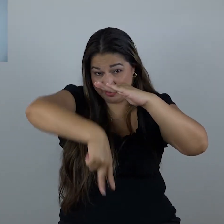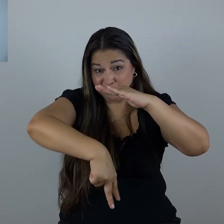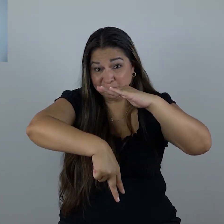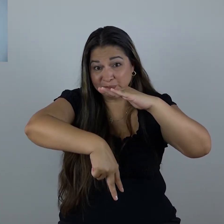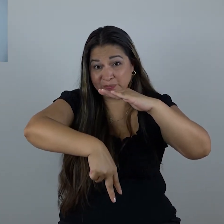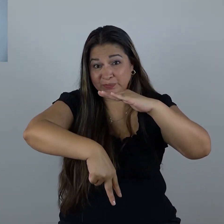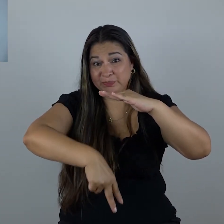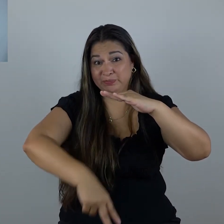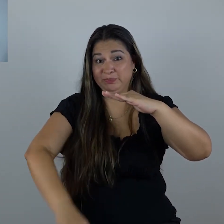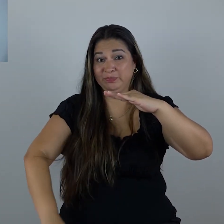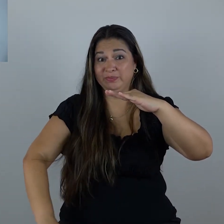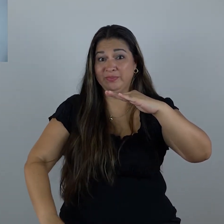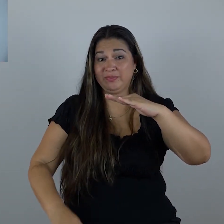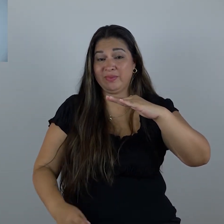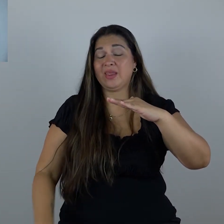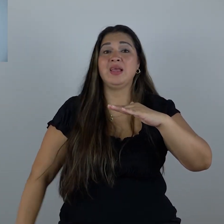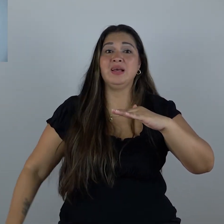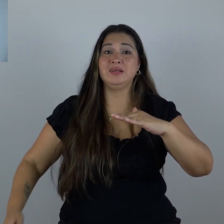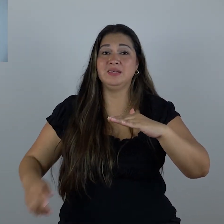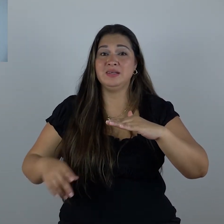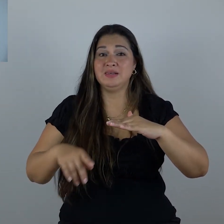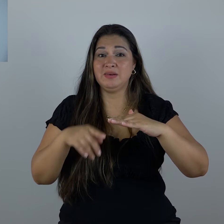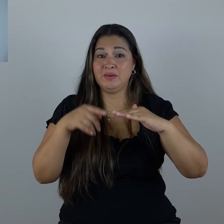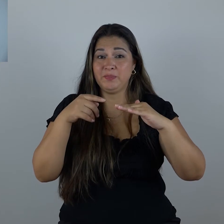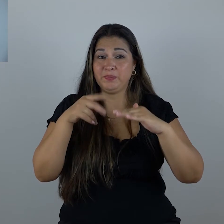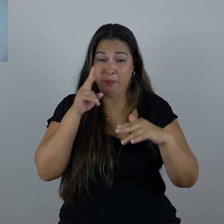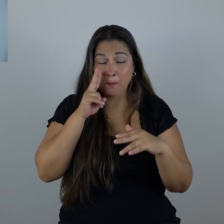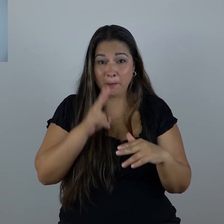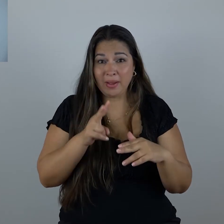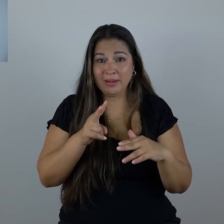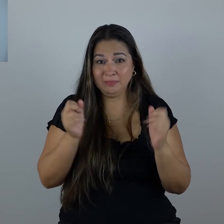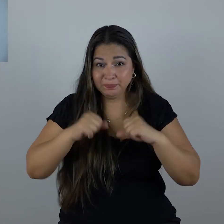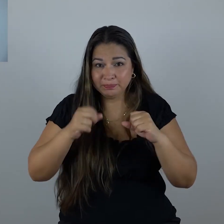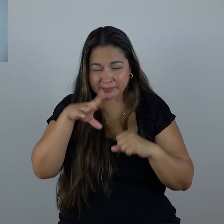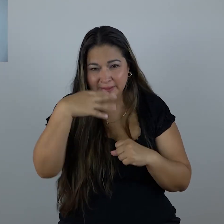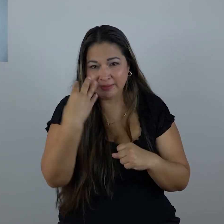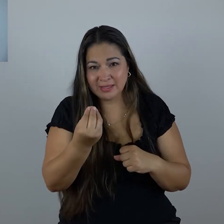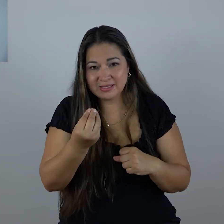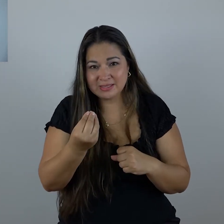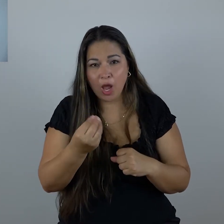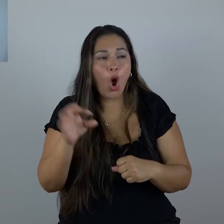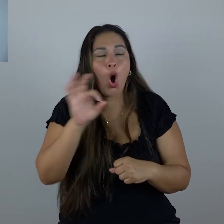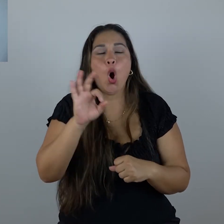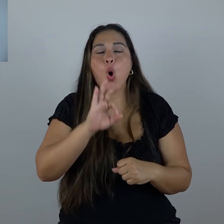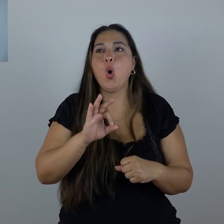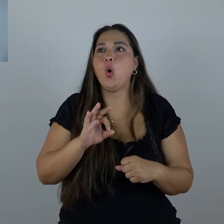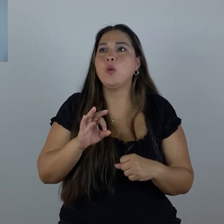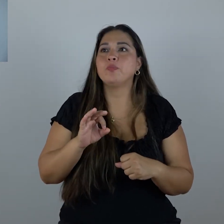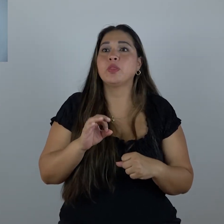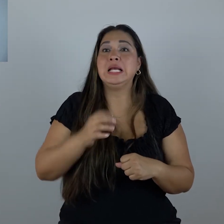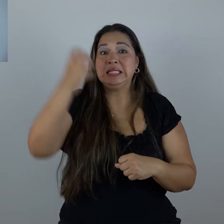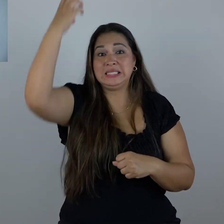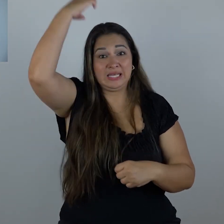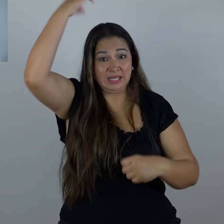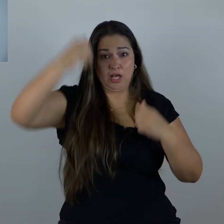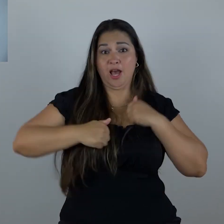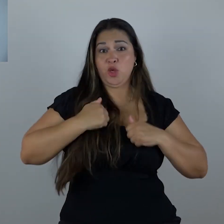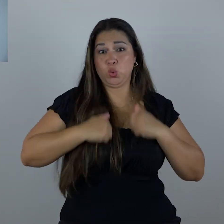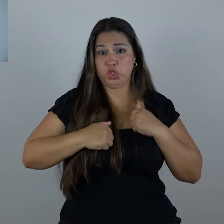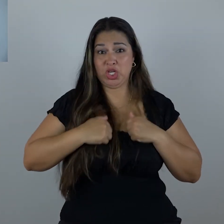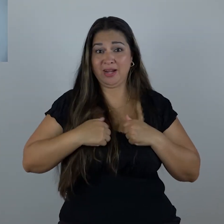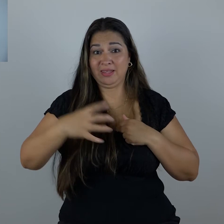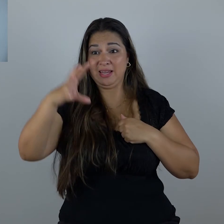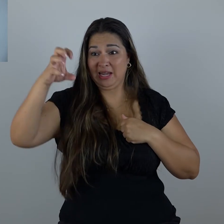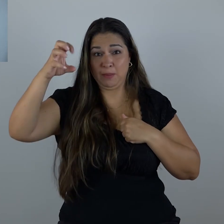y lo sumergieras y lo cubrieras totalmente. Otra definición podría ser empapar. Cuando coges una esponja y